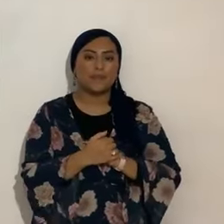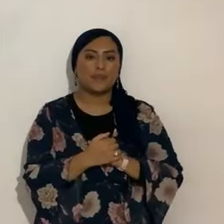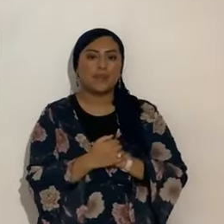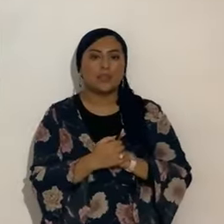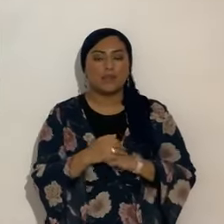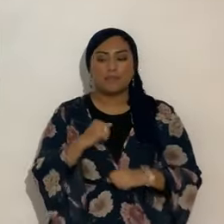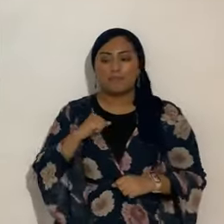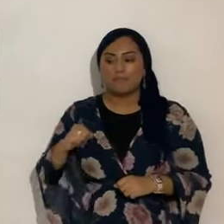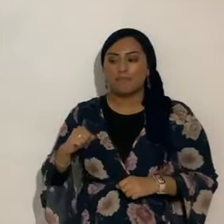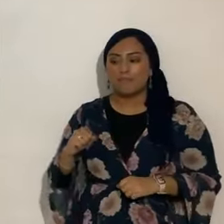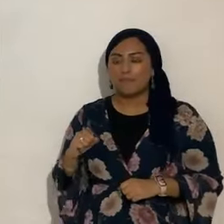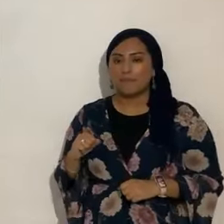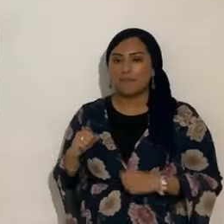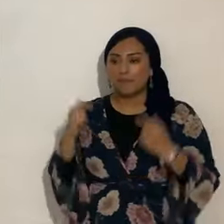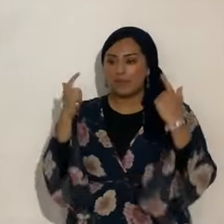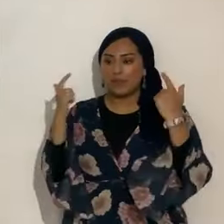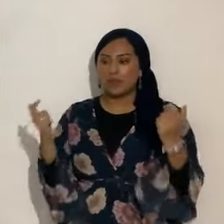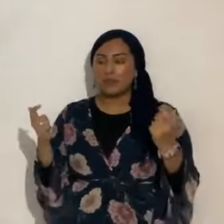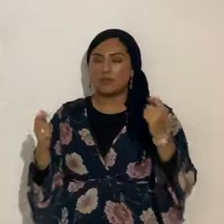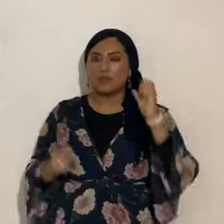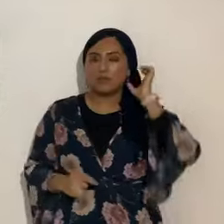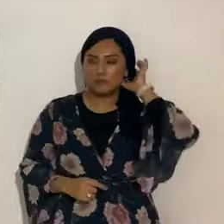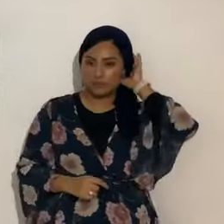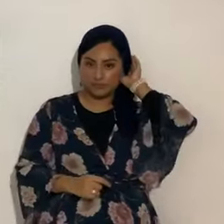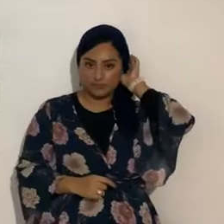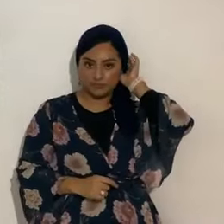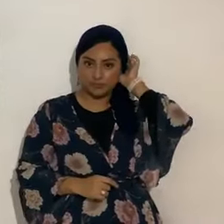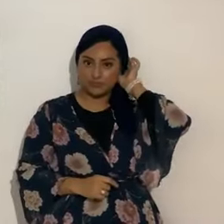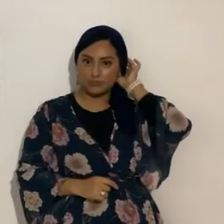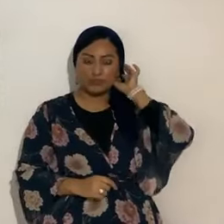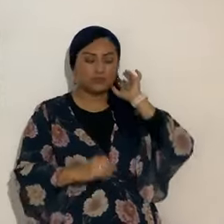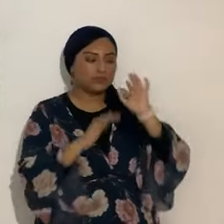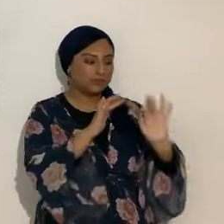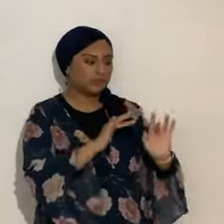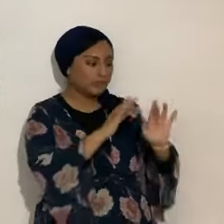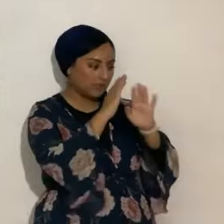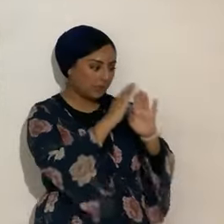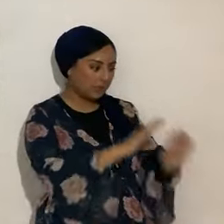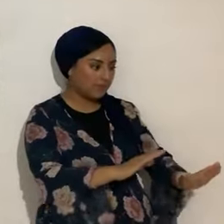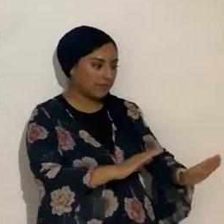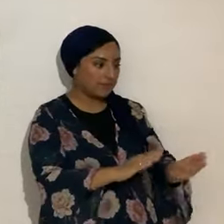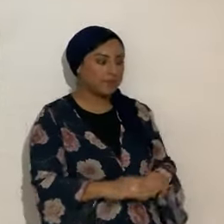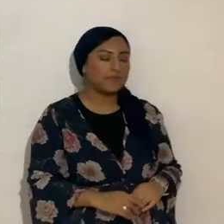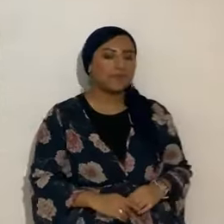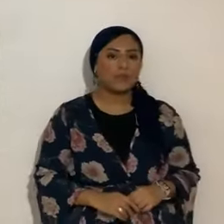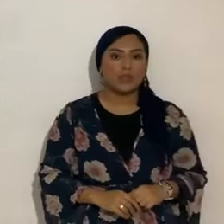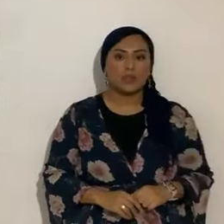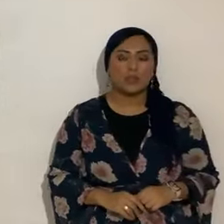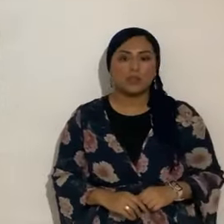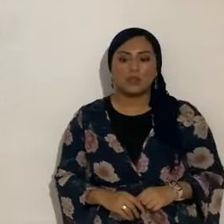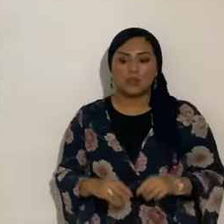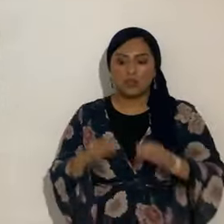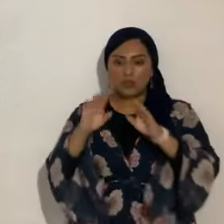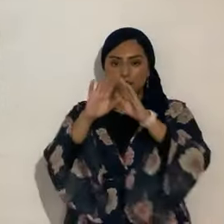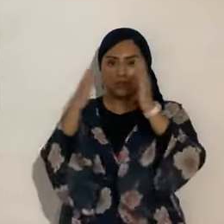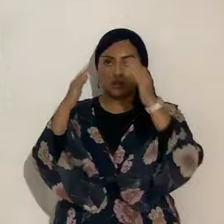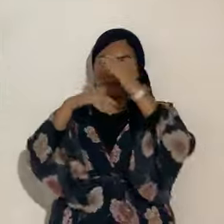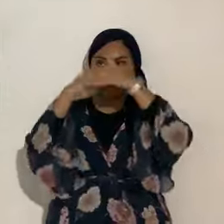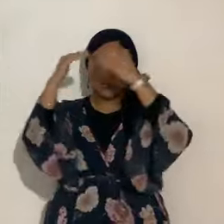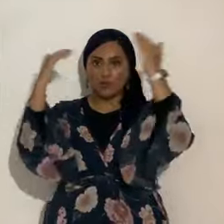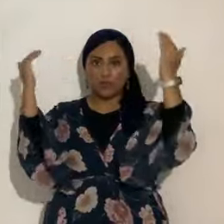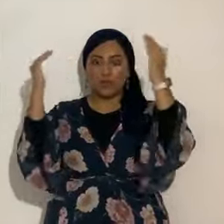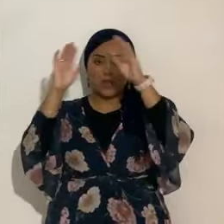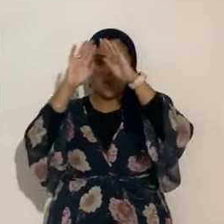Él resiste a los soberbios y da gracia a los humildes. Y entonces las puertas de los cielos se